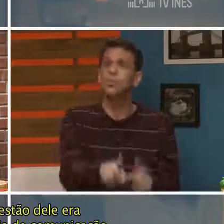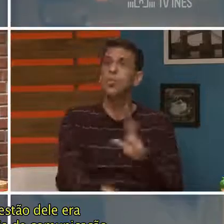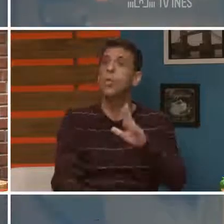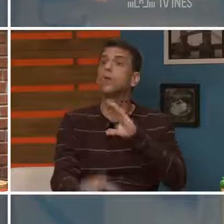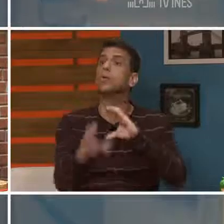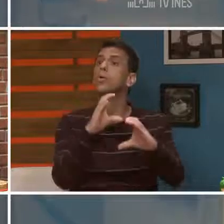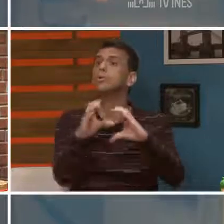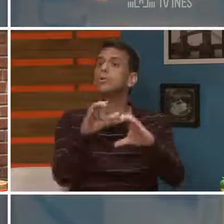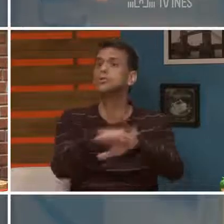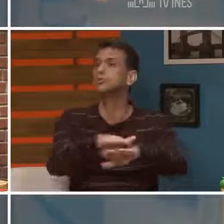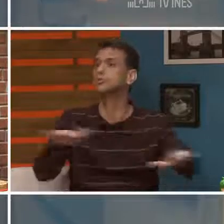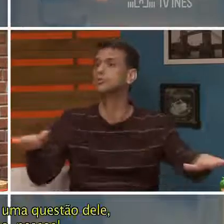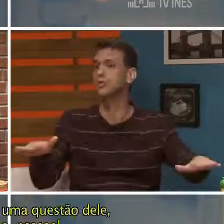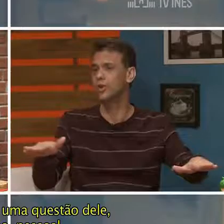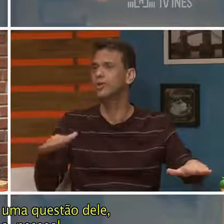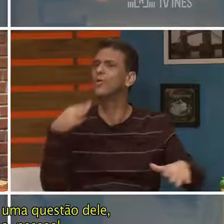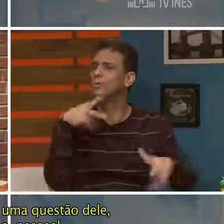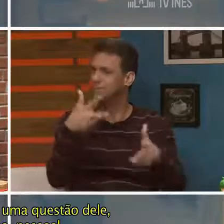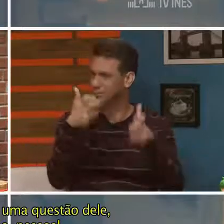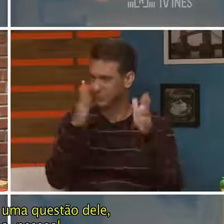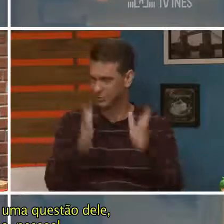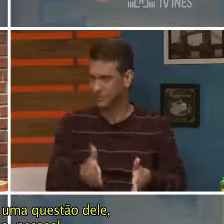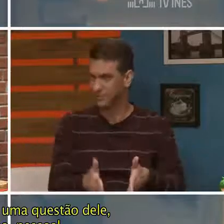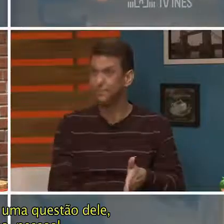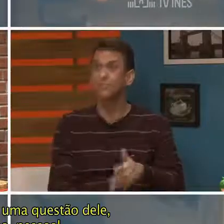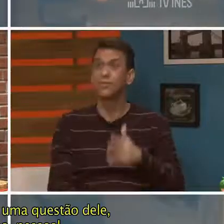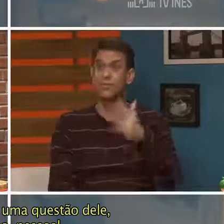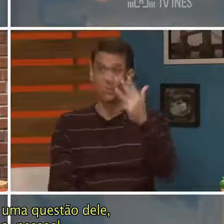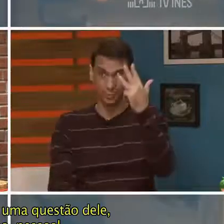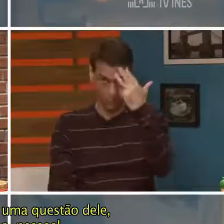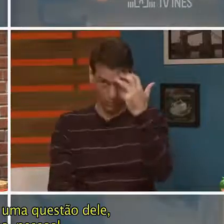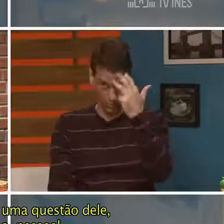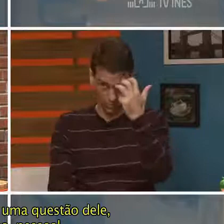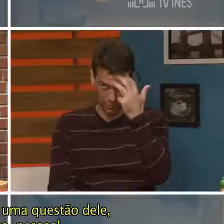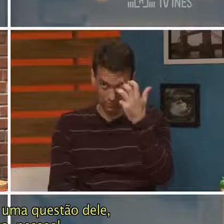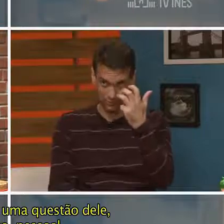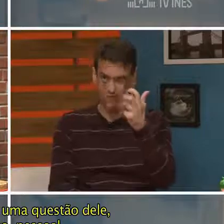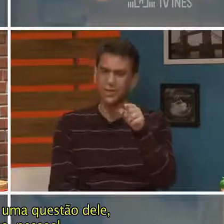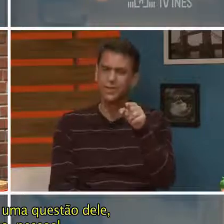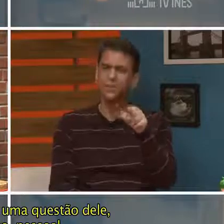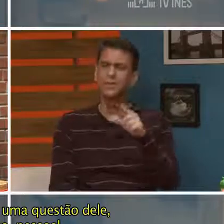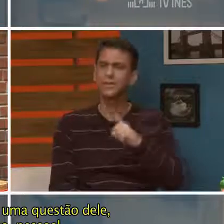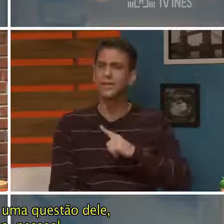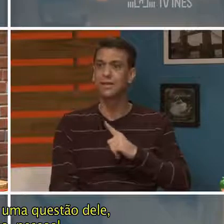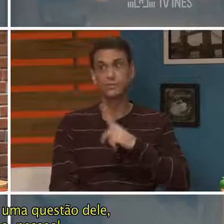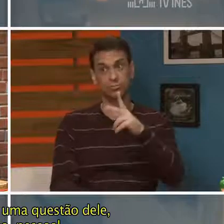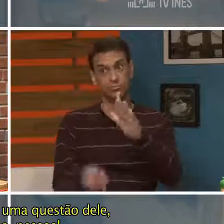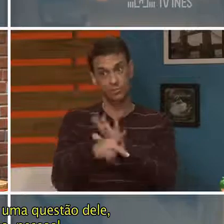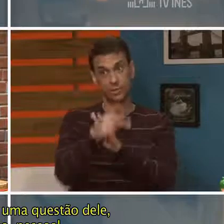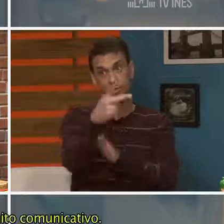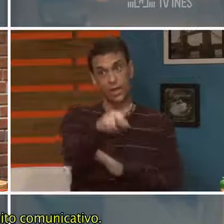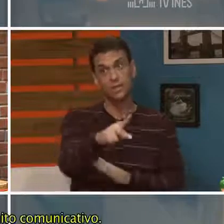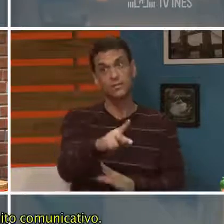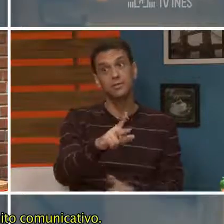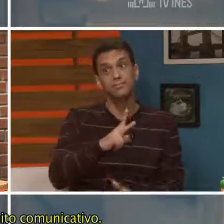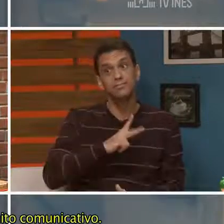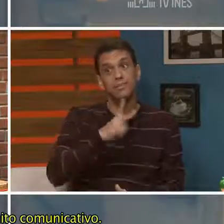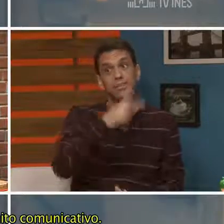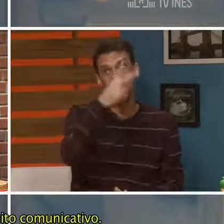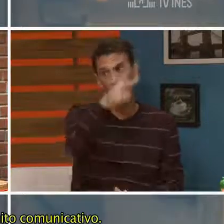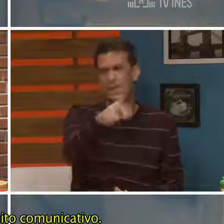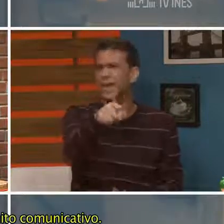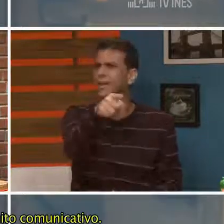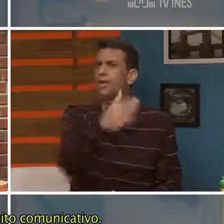comunicação. O Toribio, ele tem uma questão dele, eu acho, pessoal, que ele é